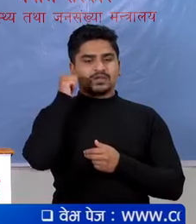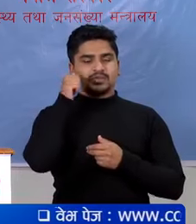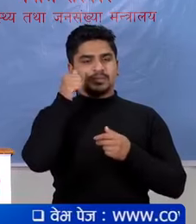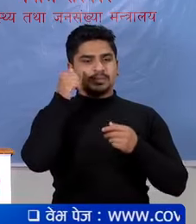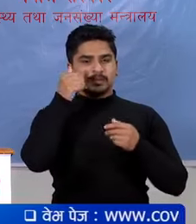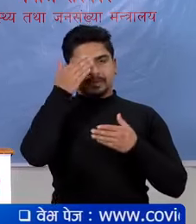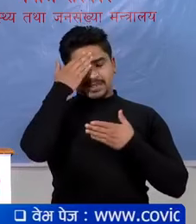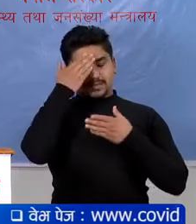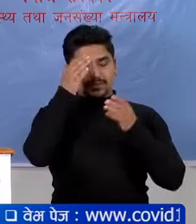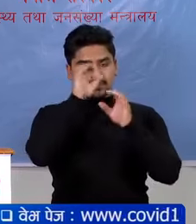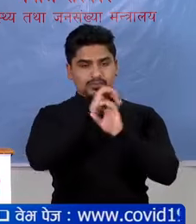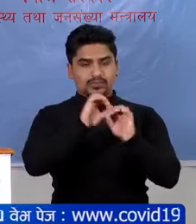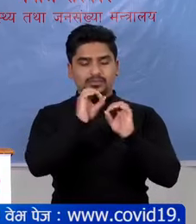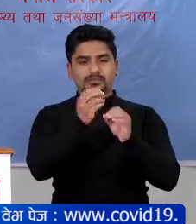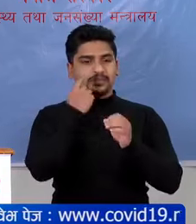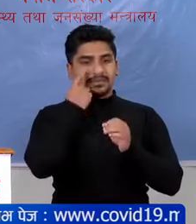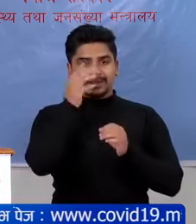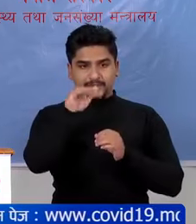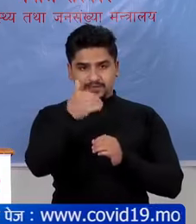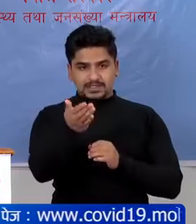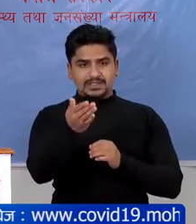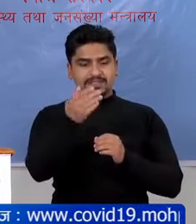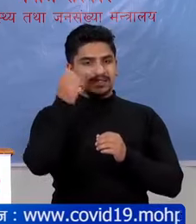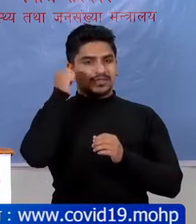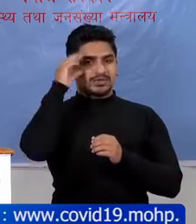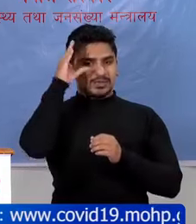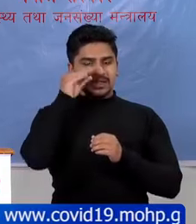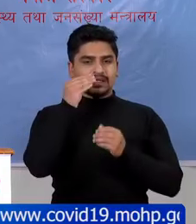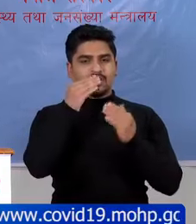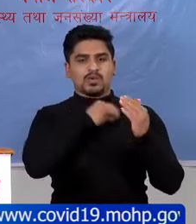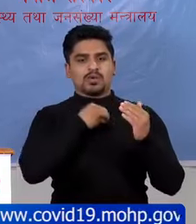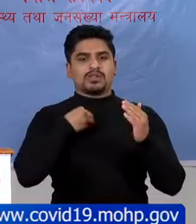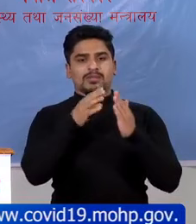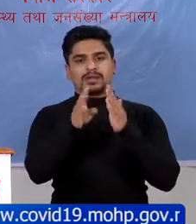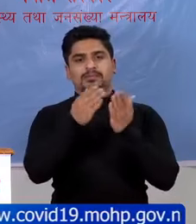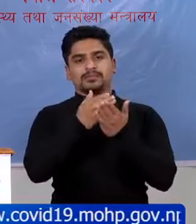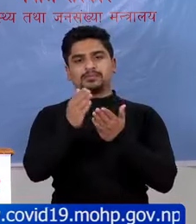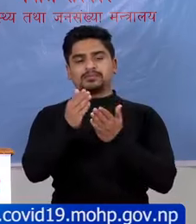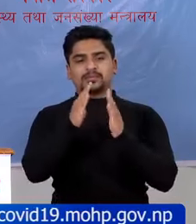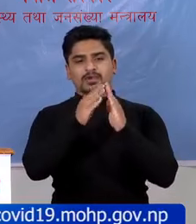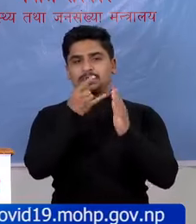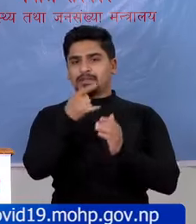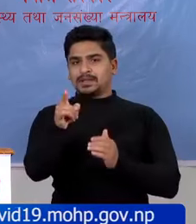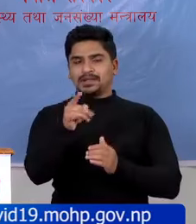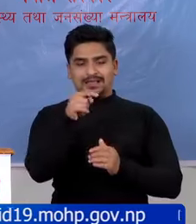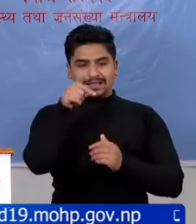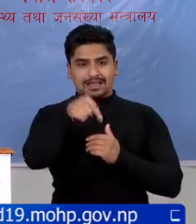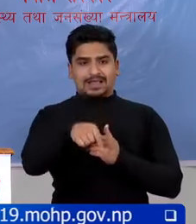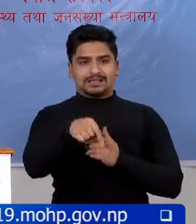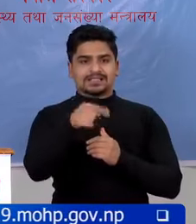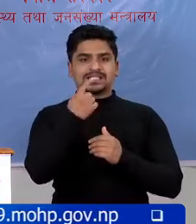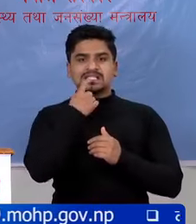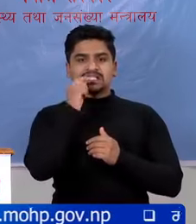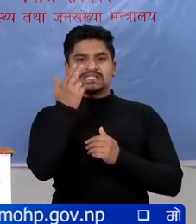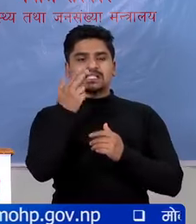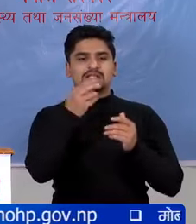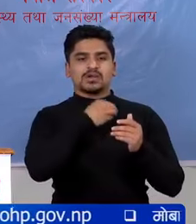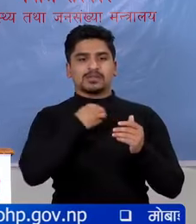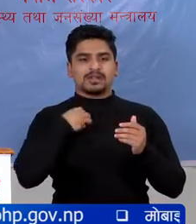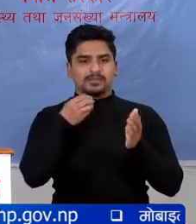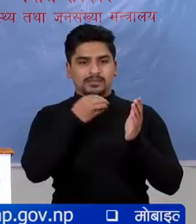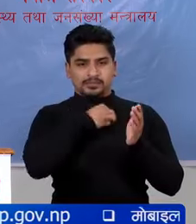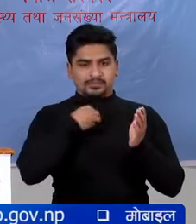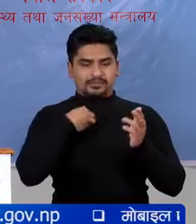नेगेट रिपोर्ट आये पस्चाथ हिंजा साज अस्पताल भाट डिस्चार्ज हुनु भाएको छां। तेसे गरी आज शेती अस्पताल मा